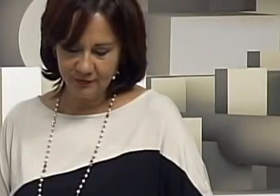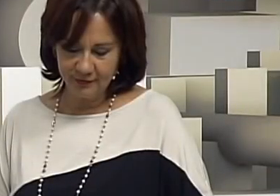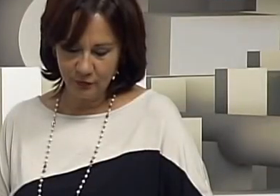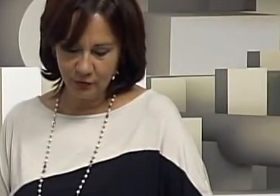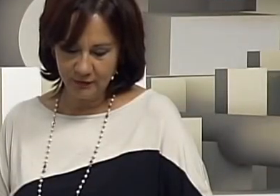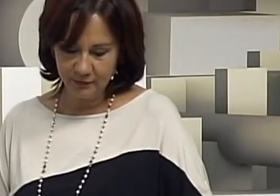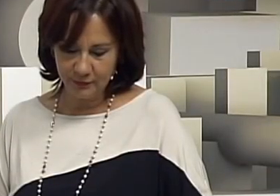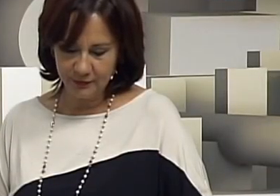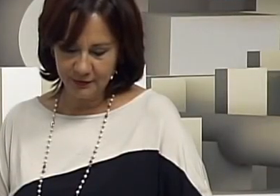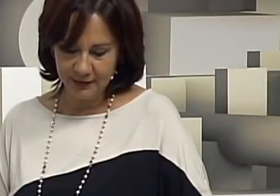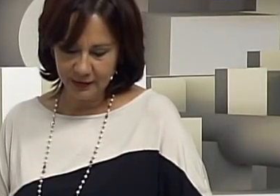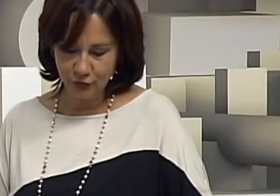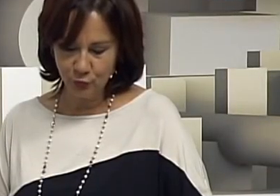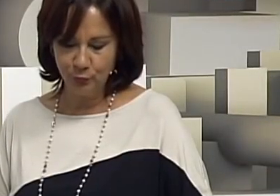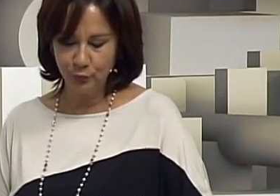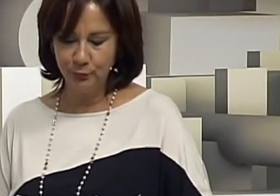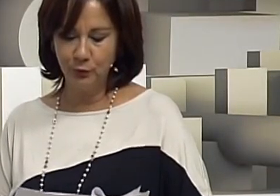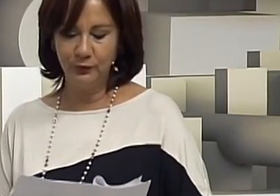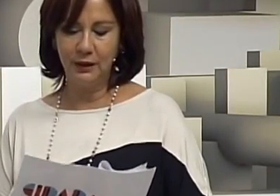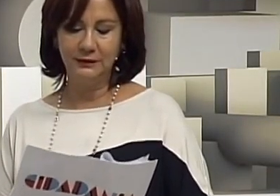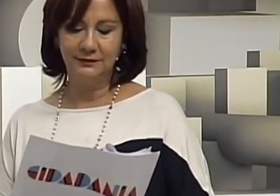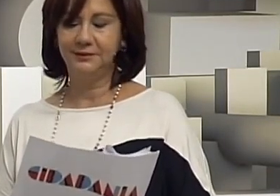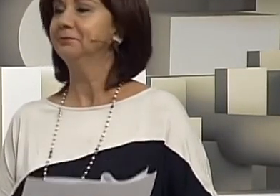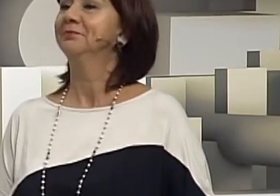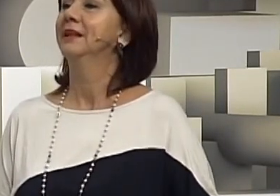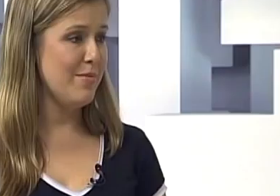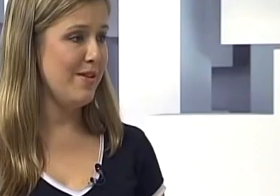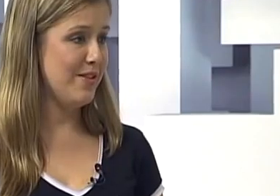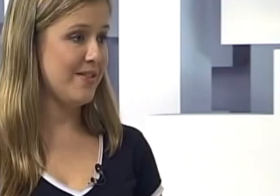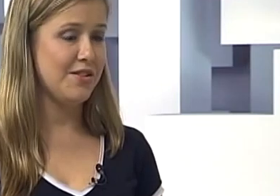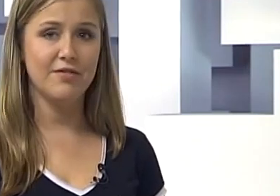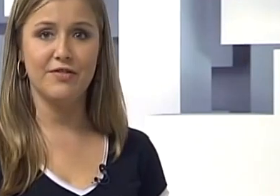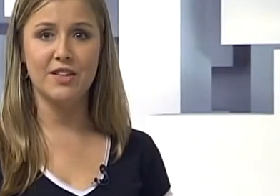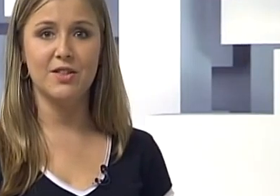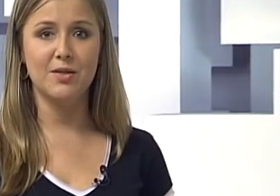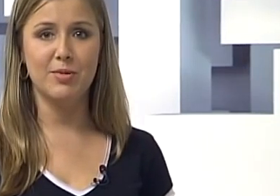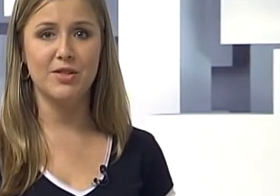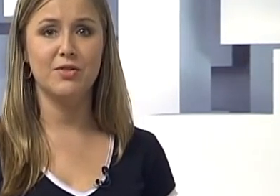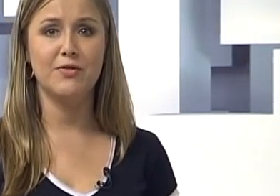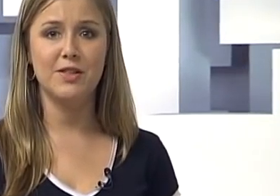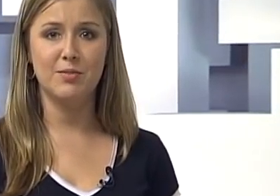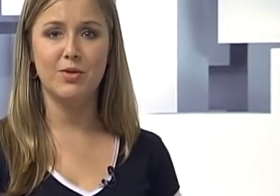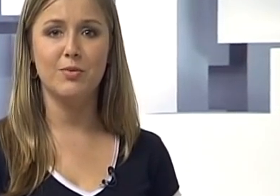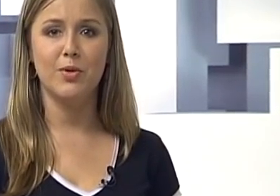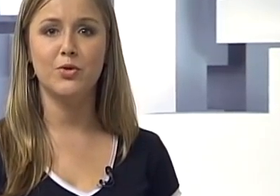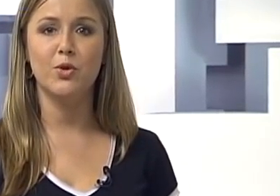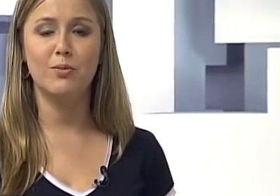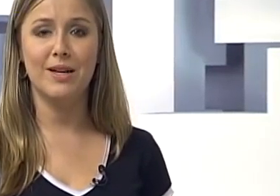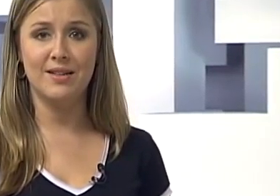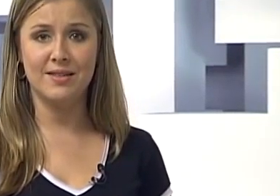sábado, 16 né? horas, às 16h, no Bourbon Country. Exatamente. Essa dica vai ficar na nossa página do